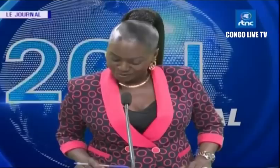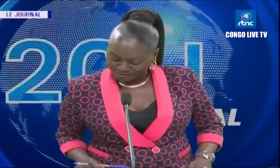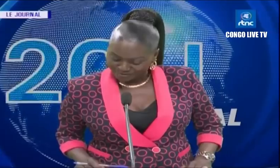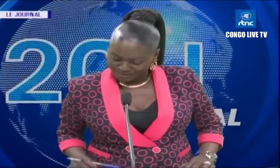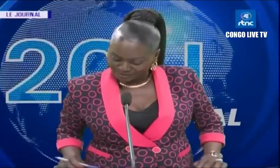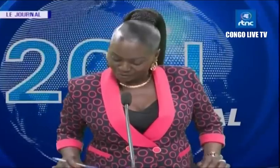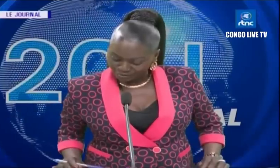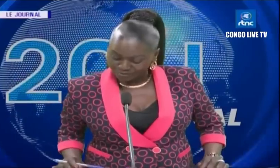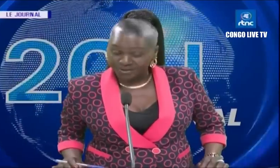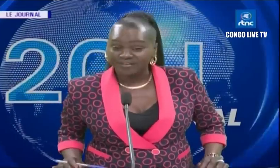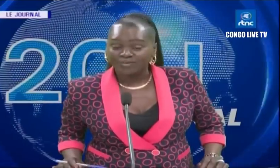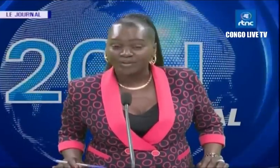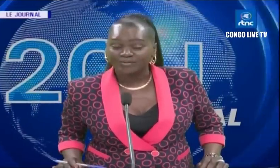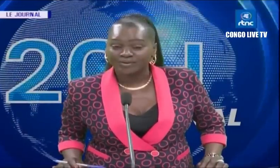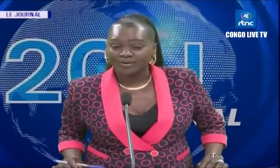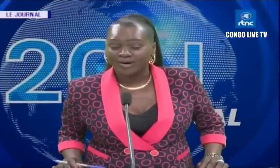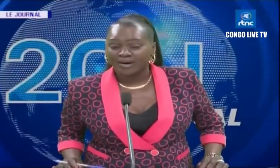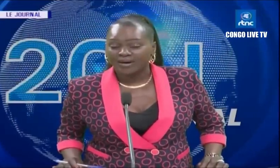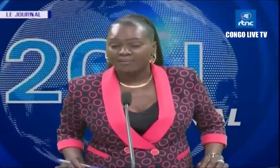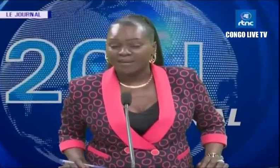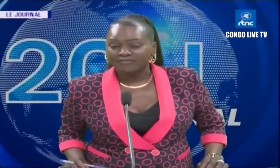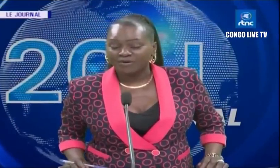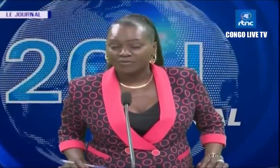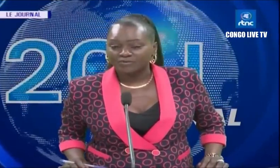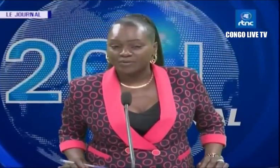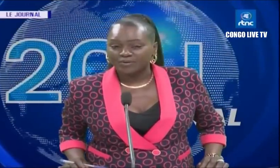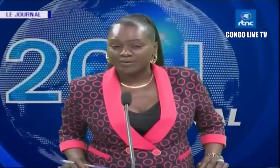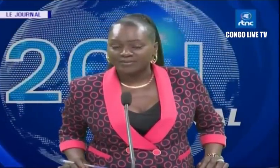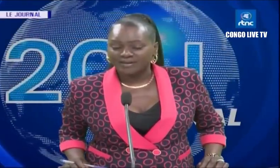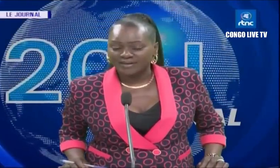vie. Vous retrouverez à 23h Marie-France